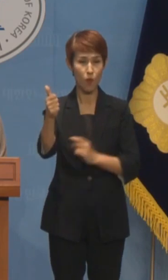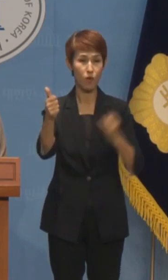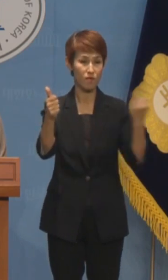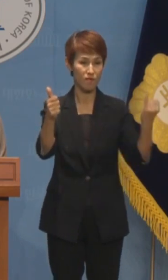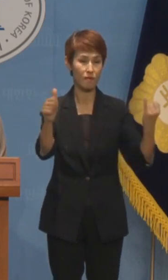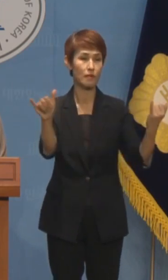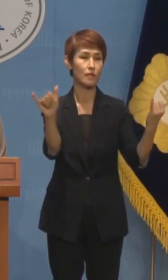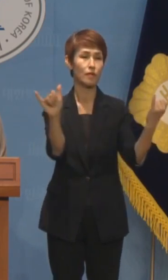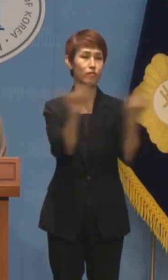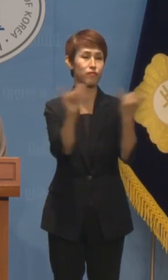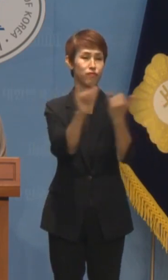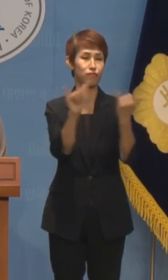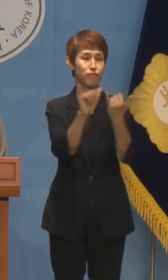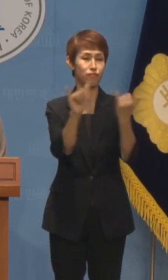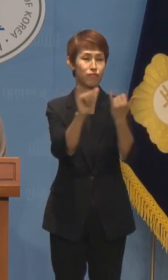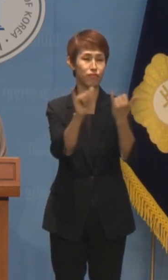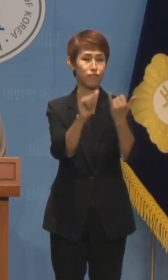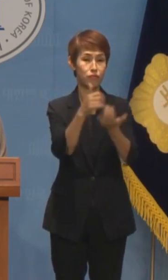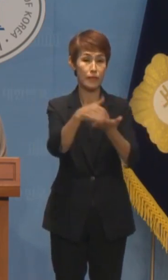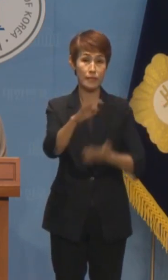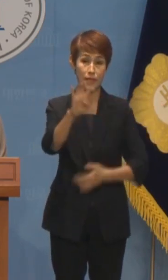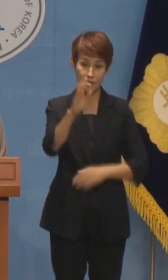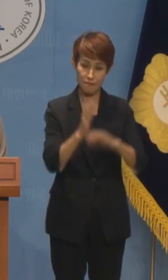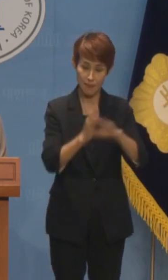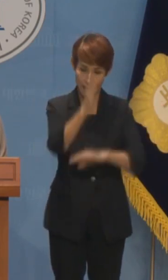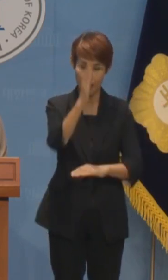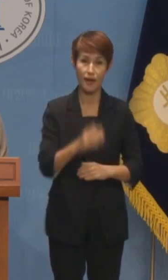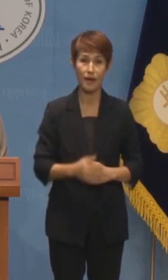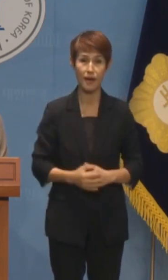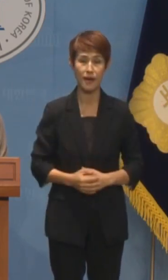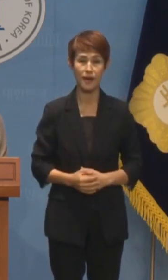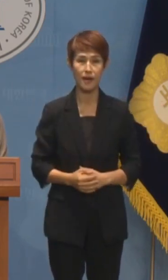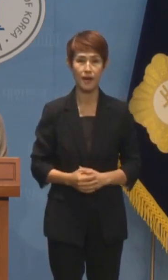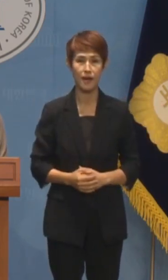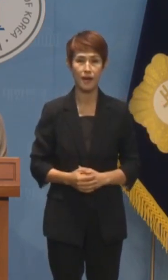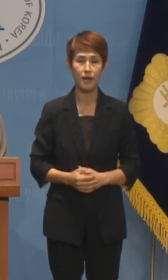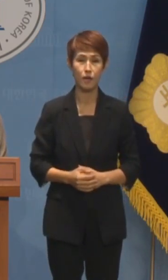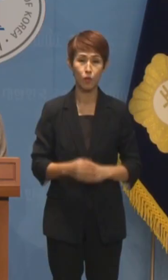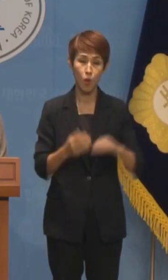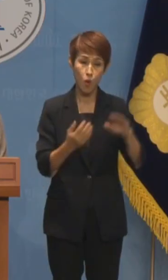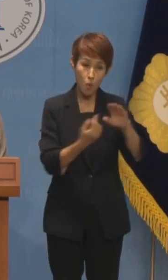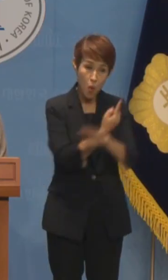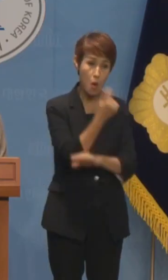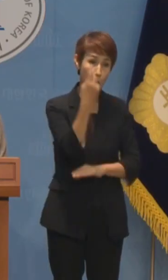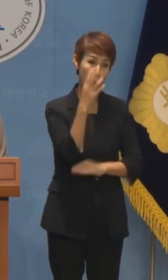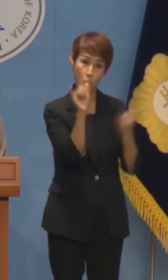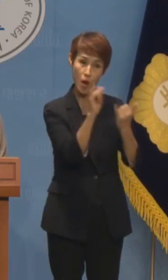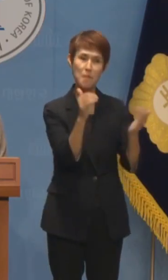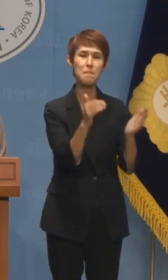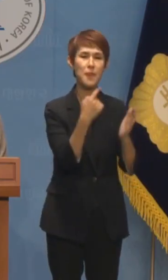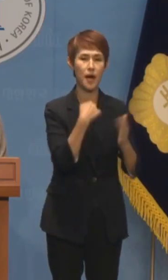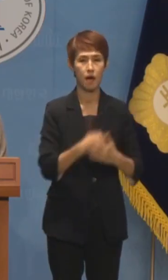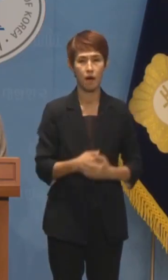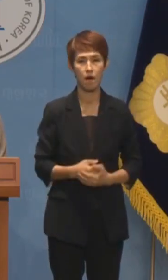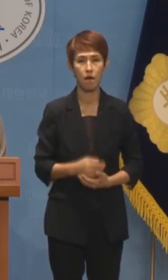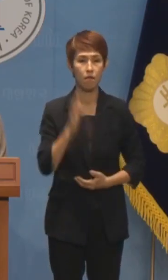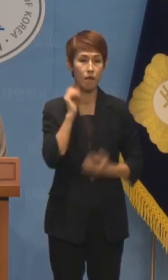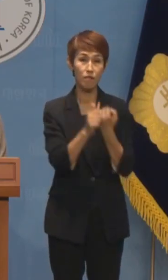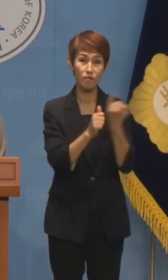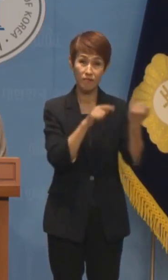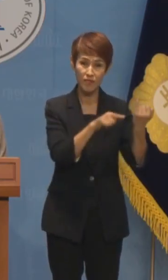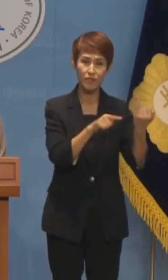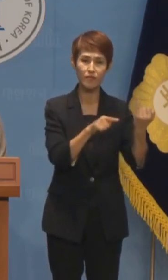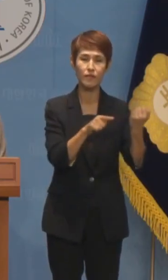다른 번호로도 통화한 사실을 인정했습니다. 검찰 수사가 본격화하던 그때 김 여사가